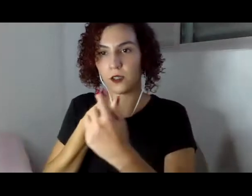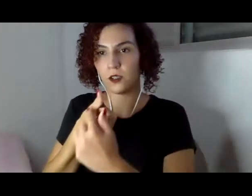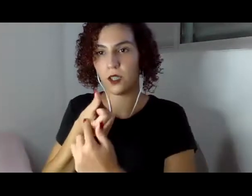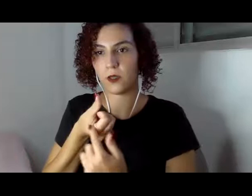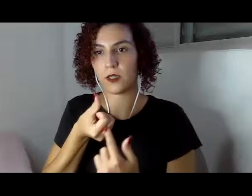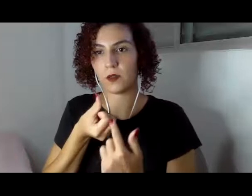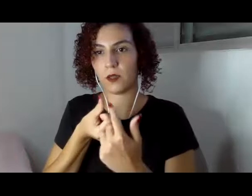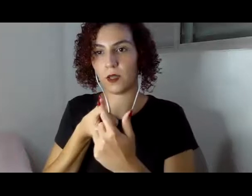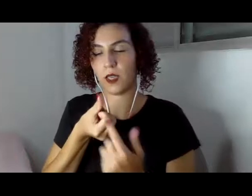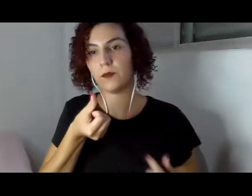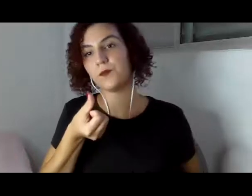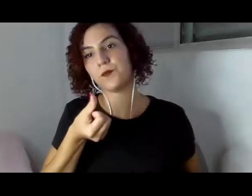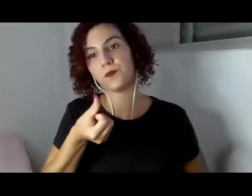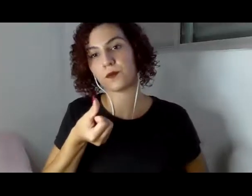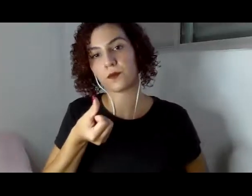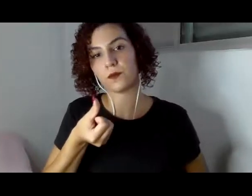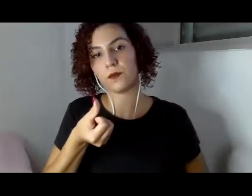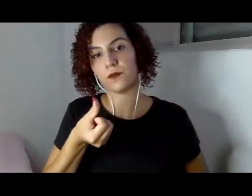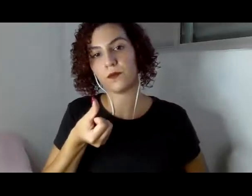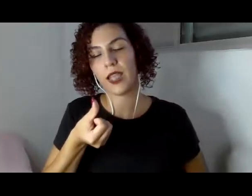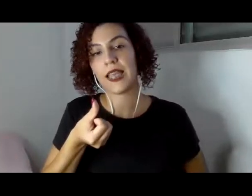6. A gente tem um desenhozinho aqui.